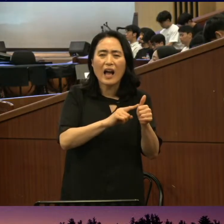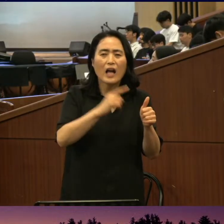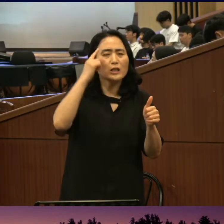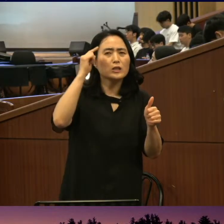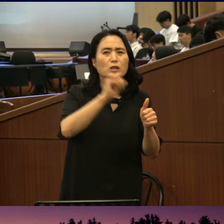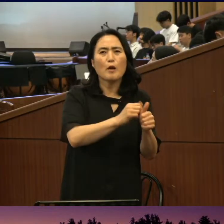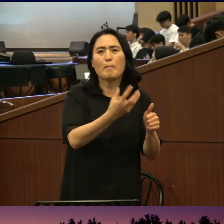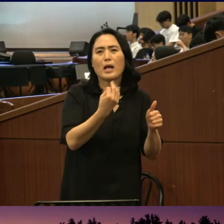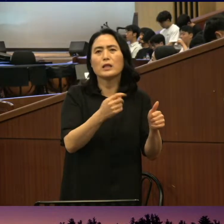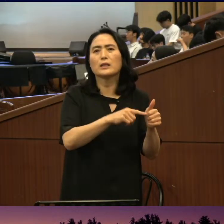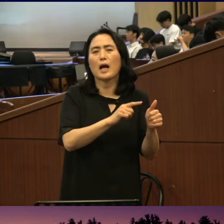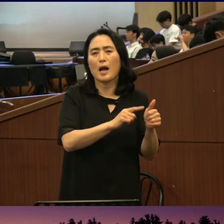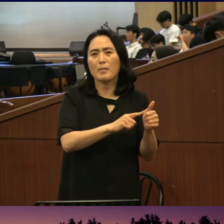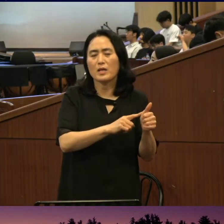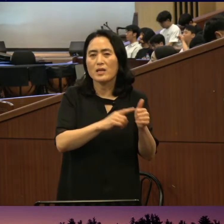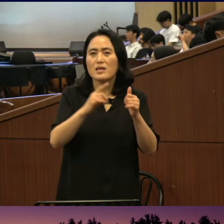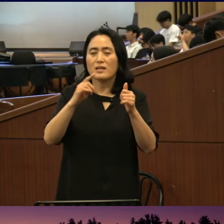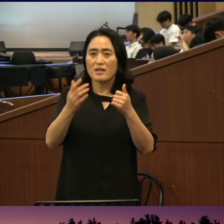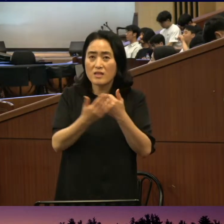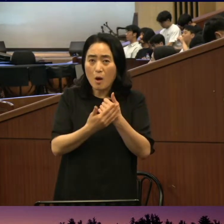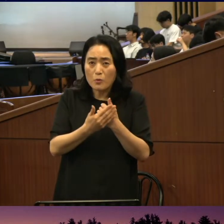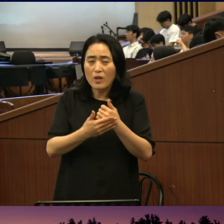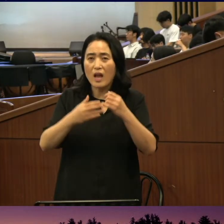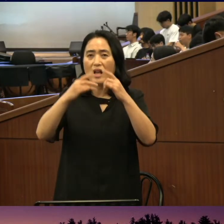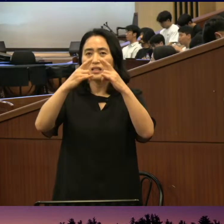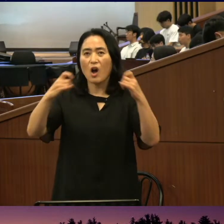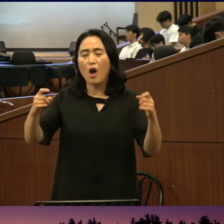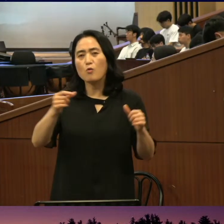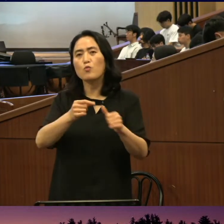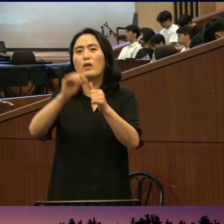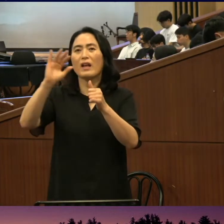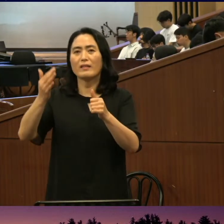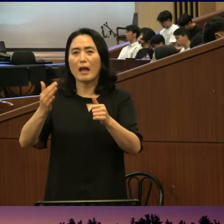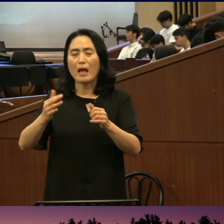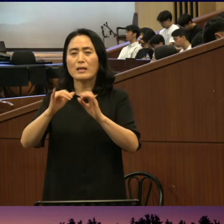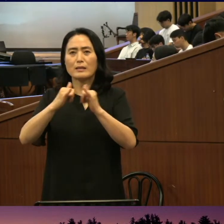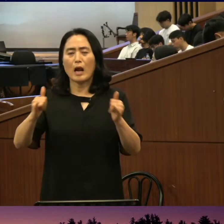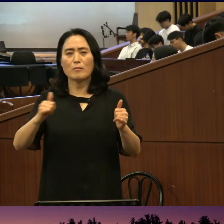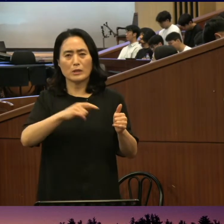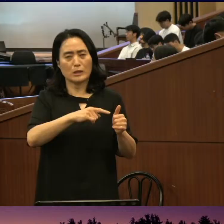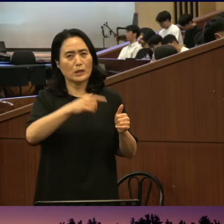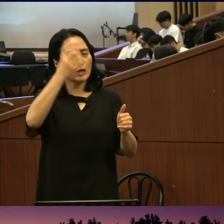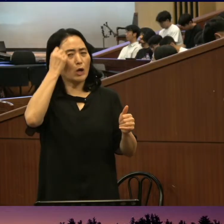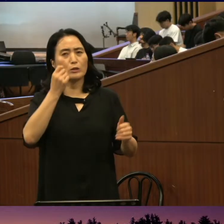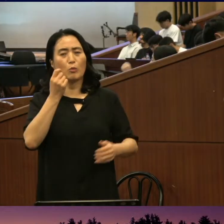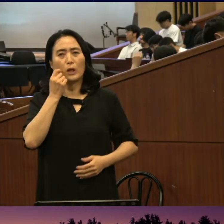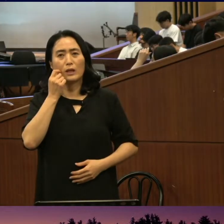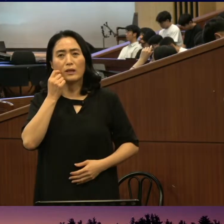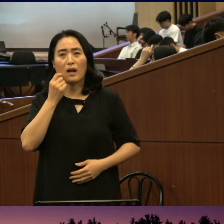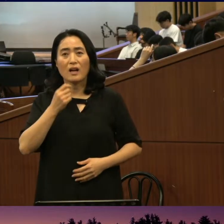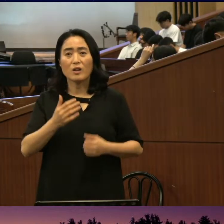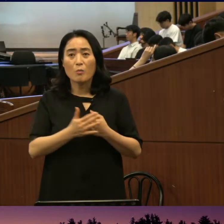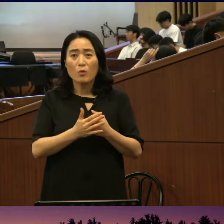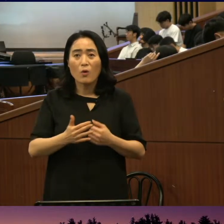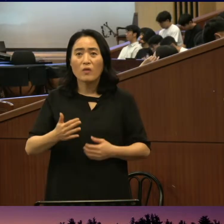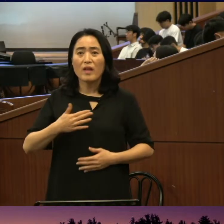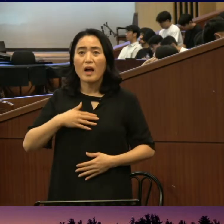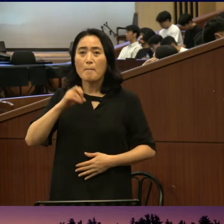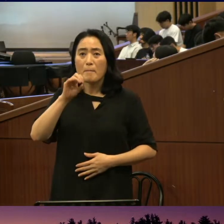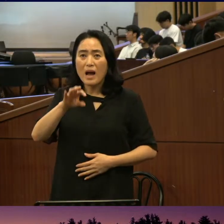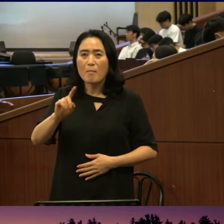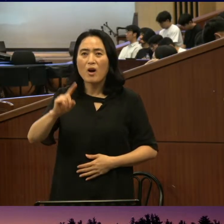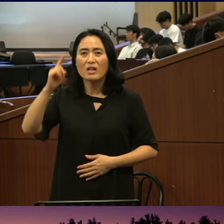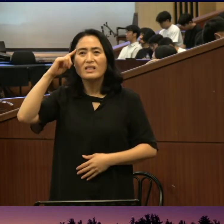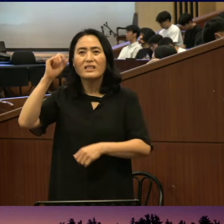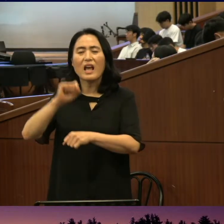성읍을 건진 그것이라. 그러나 그 가난한 자를 기억하는 사람이 없었도다. 그러므로 내가 이르기를 지혜가 힘보다 나으나 가난한 자의